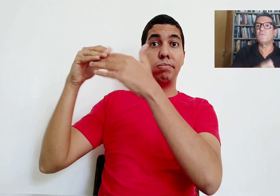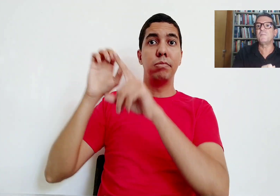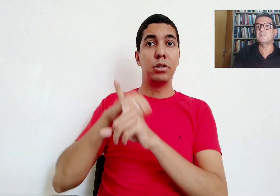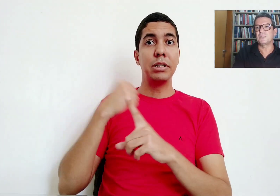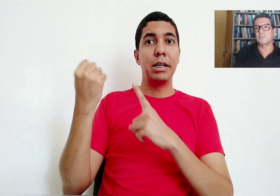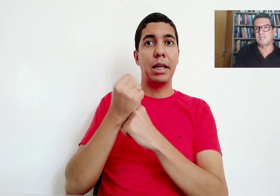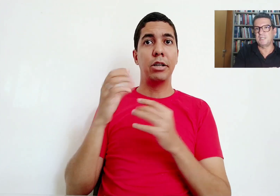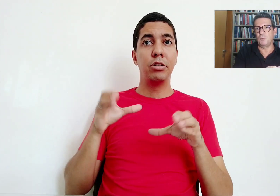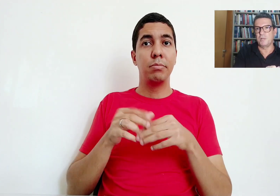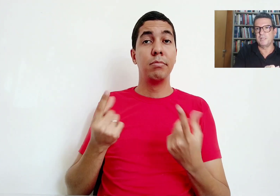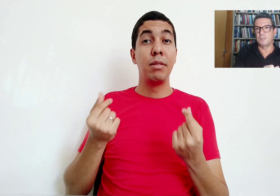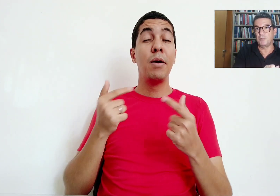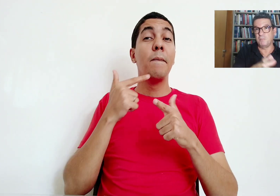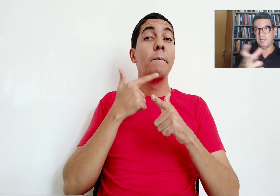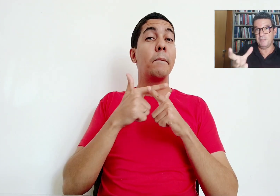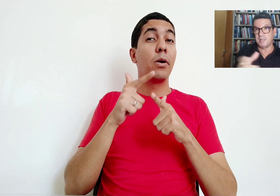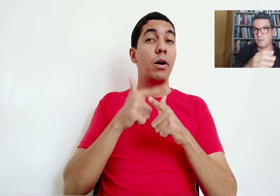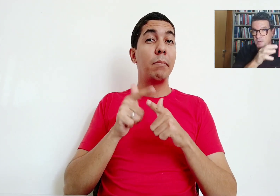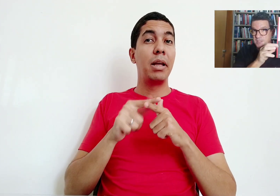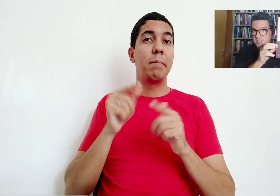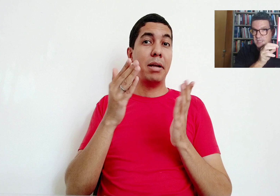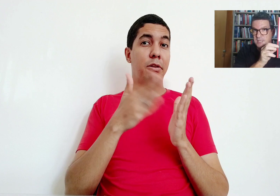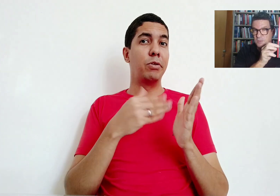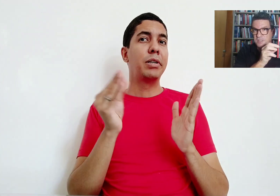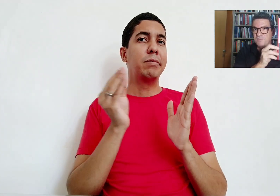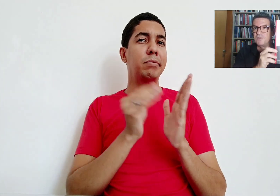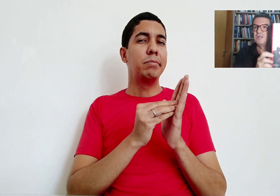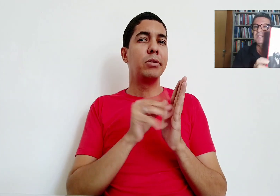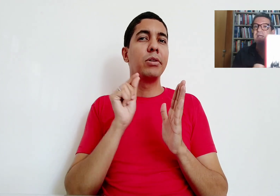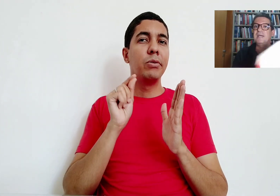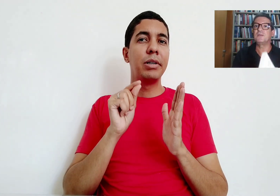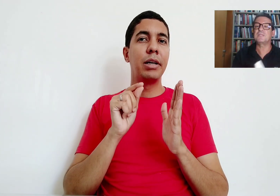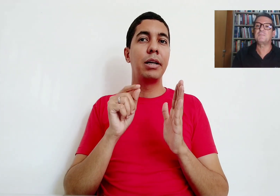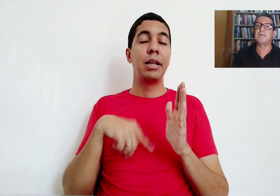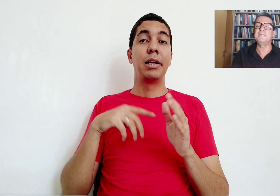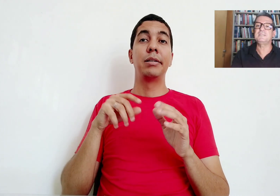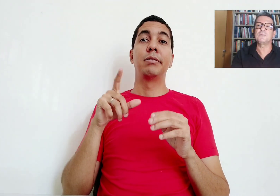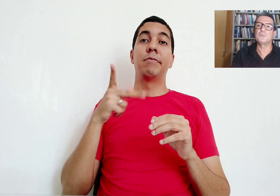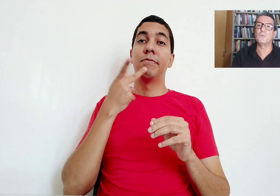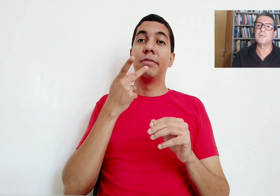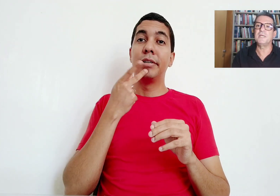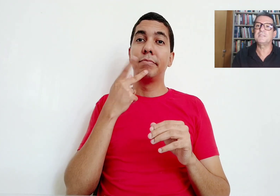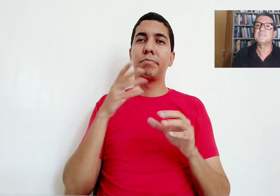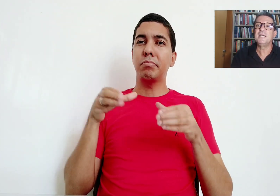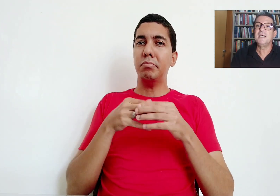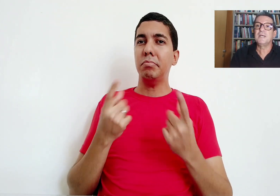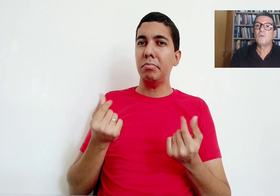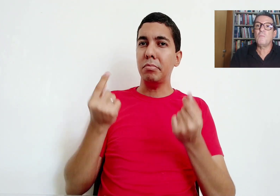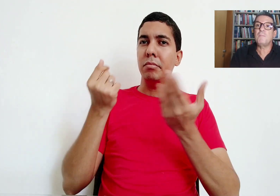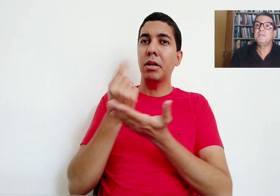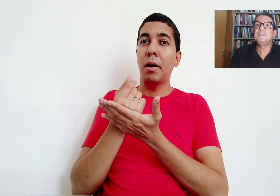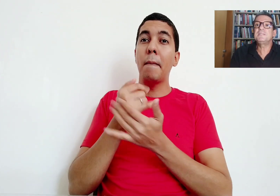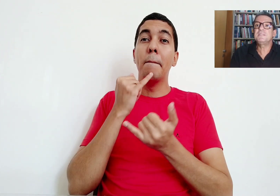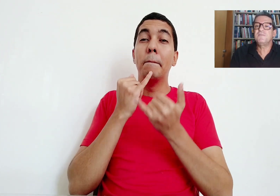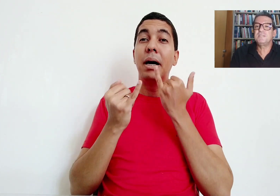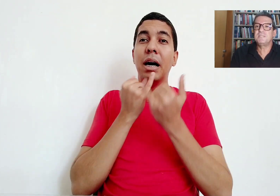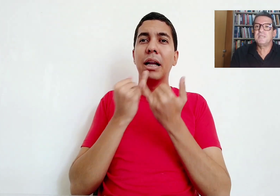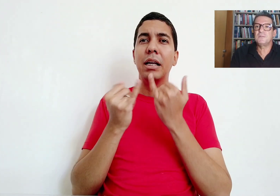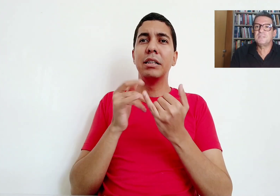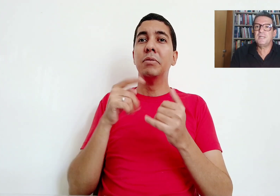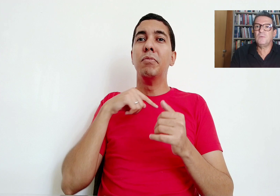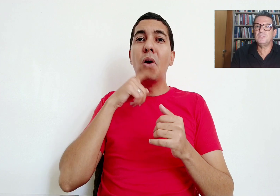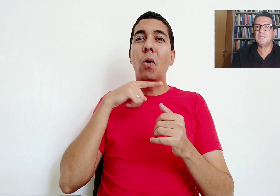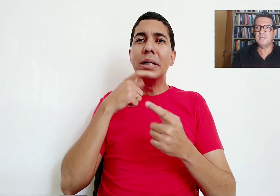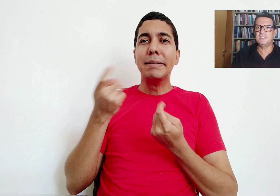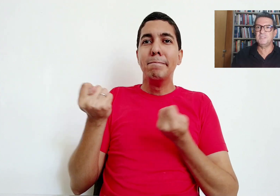de desenvolvimento da sociedade burguesa. O problema é que, como eles dizem aqui no livro, né, que os capitalistas, os burgueses, como aprendizes de